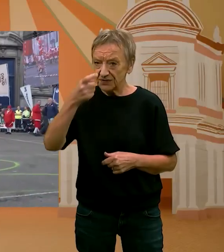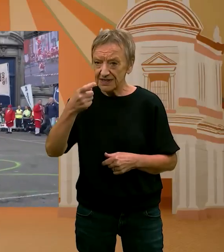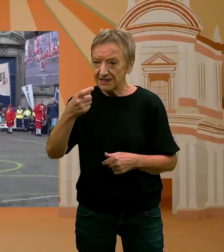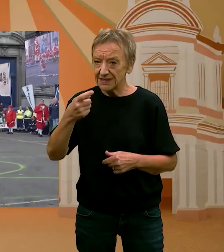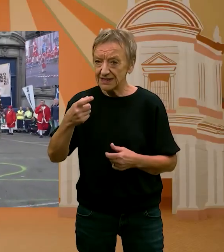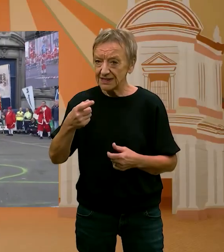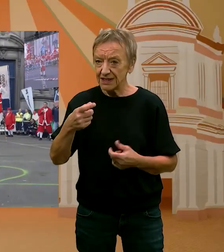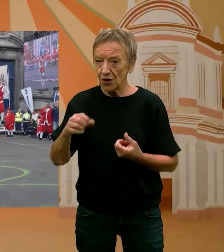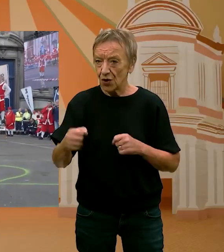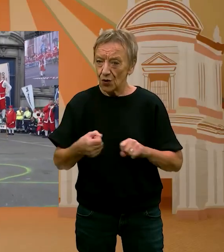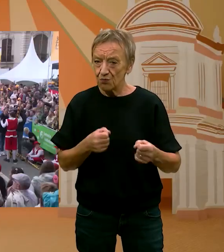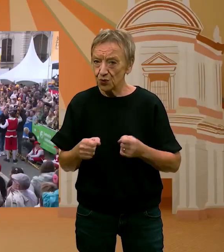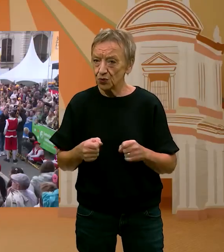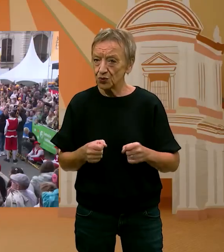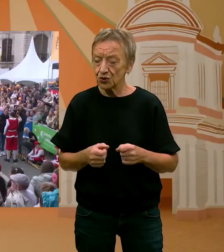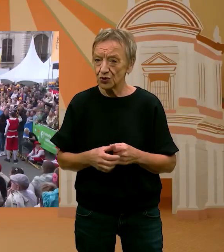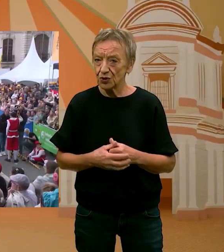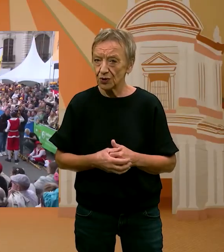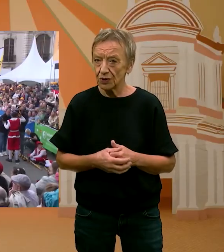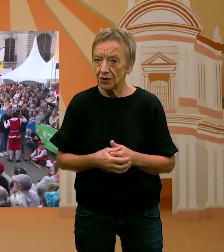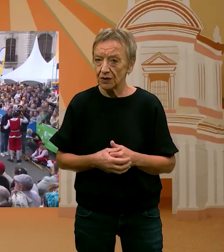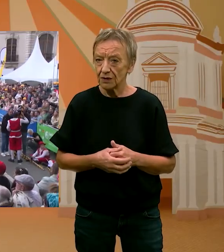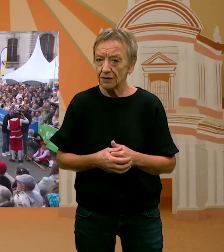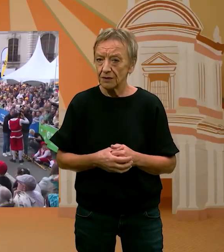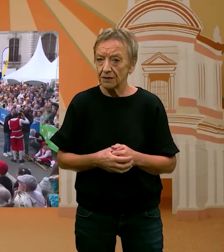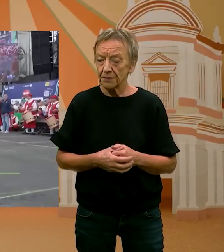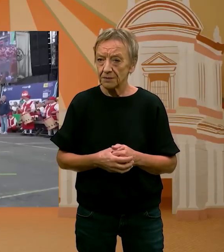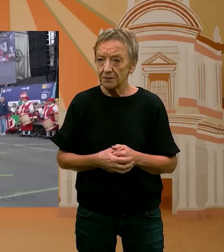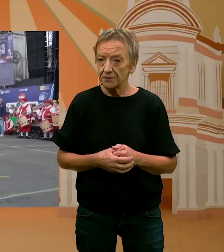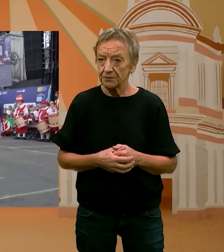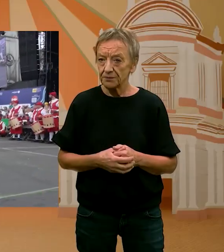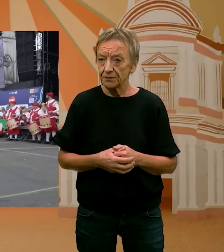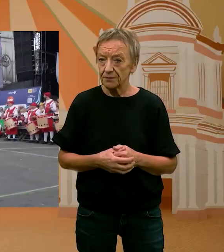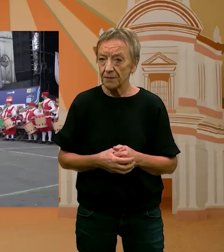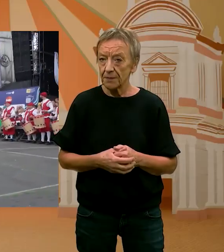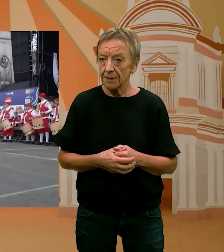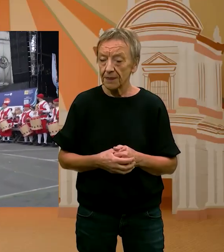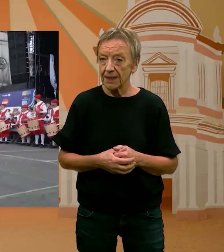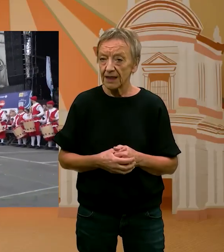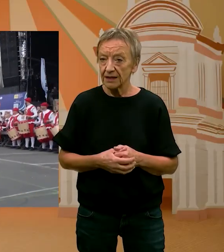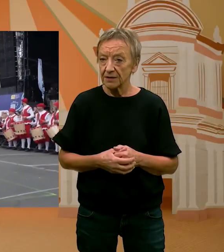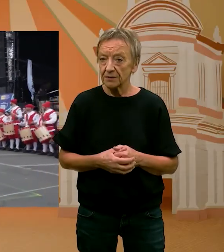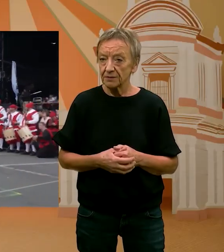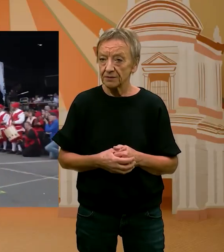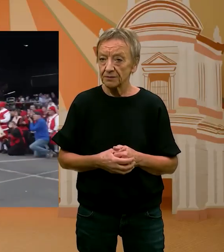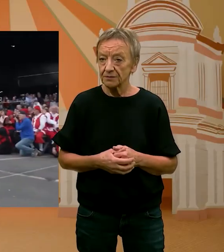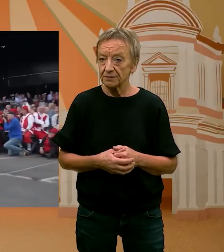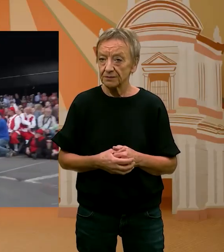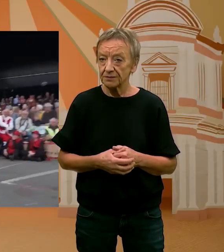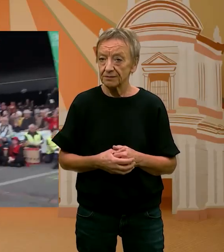de se périlleser. Isolé, et là c'est la chute et du coup c'est beaucoup d'émotions pour moi, beaucoup de frustration.